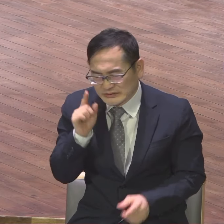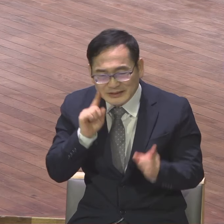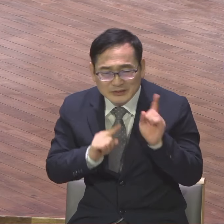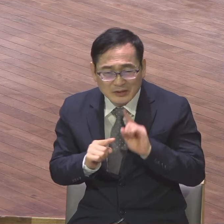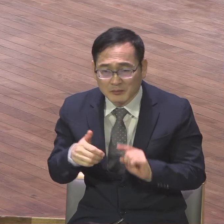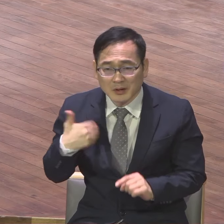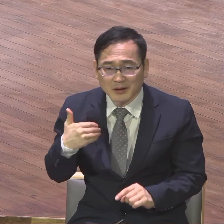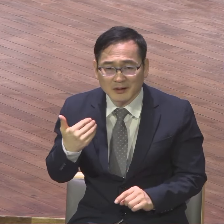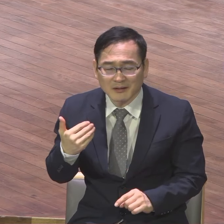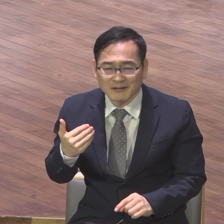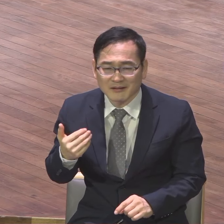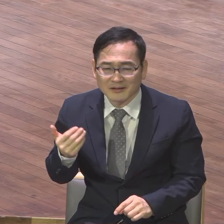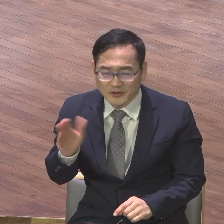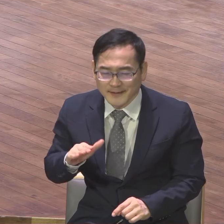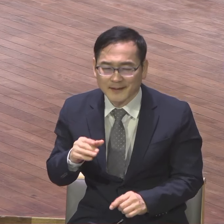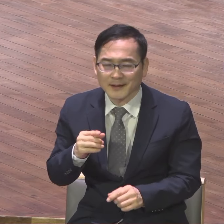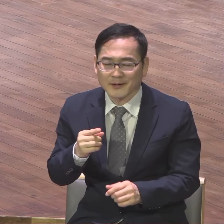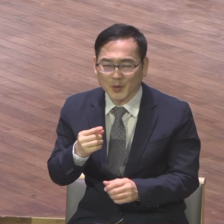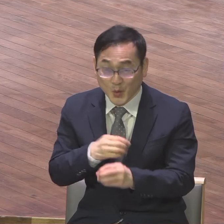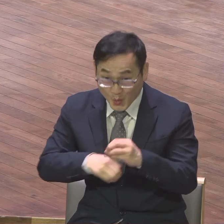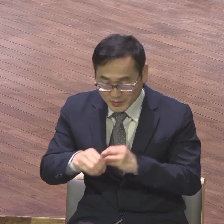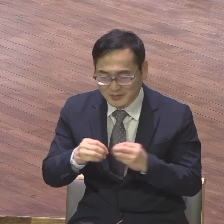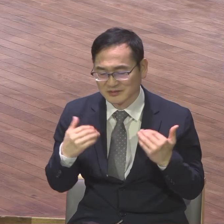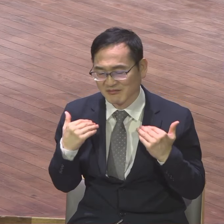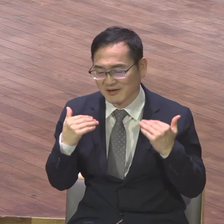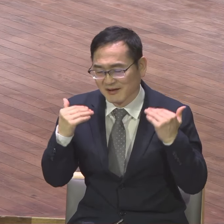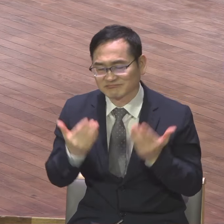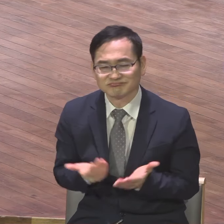성장이 팍팍팍 일어나는 것입니다.